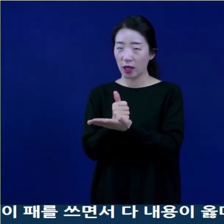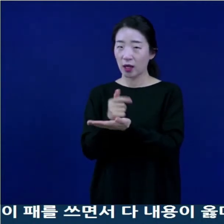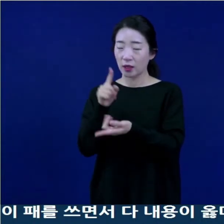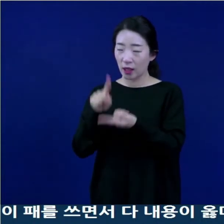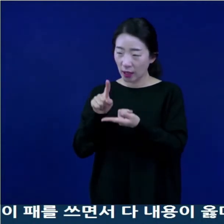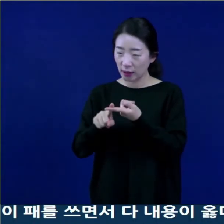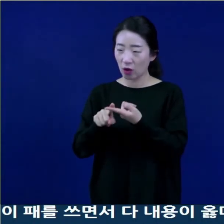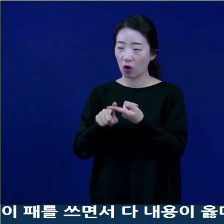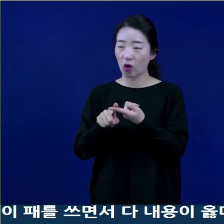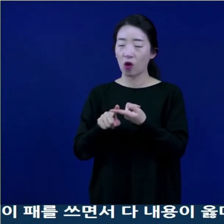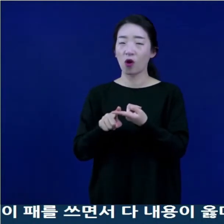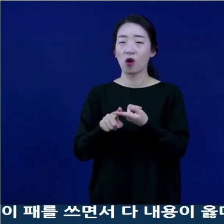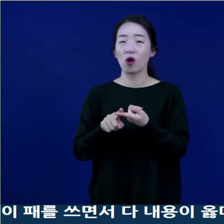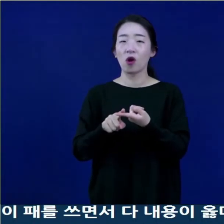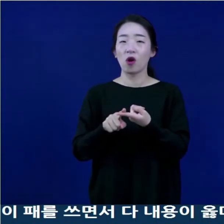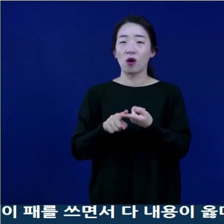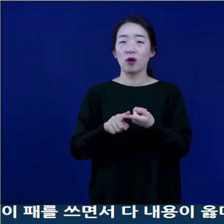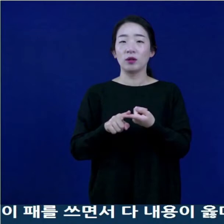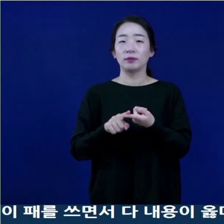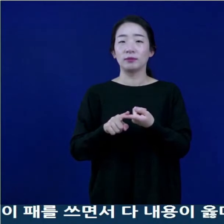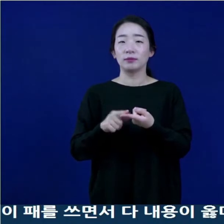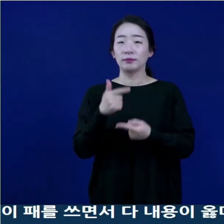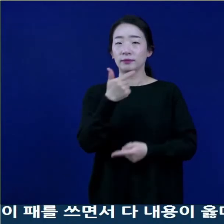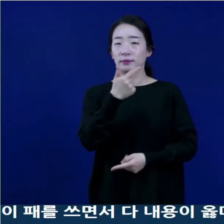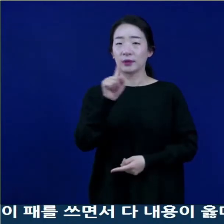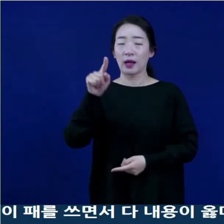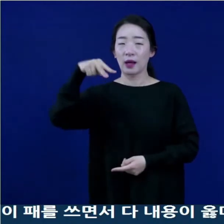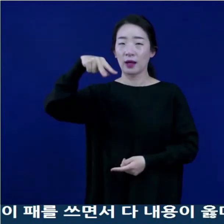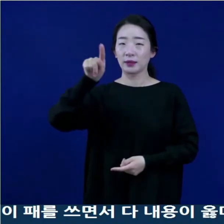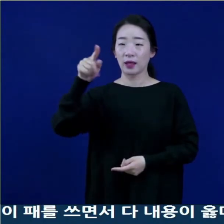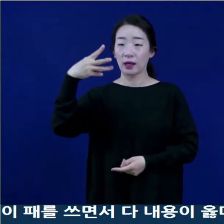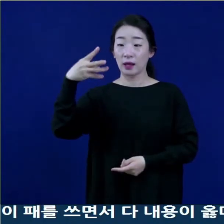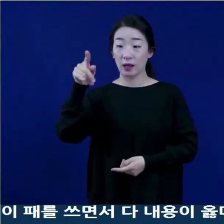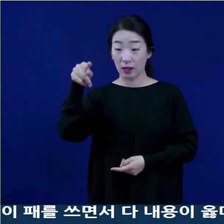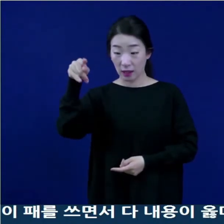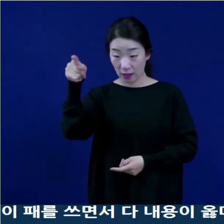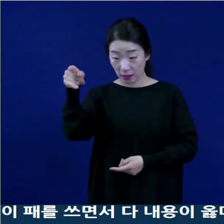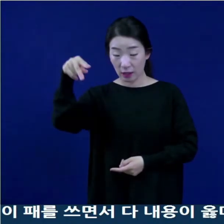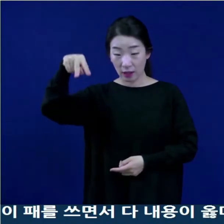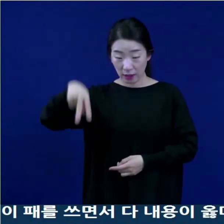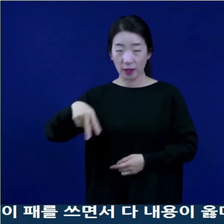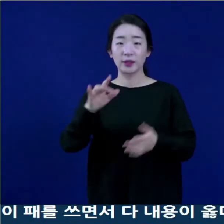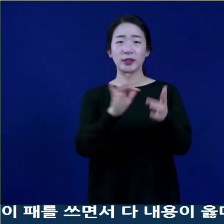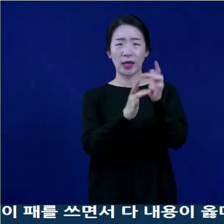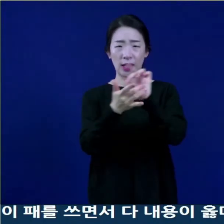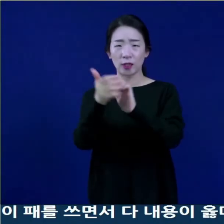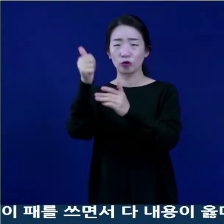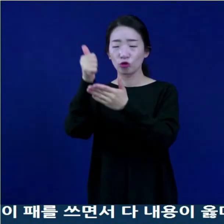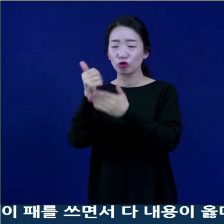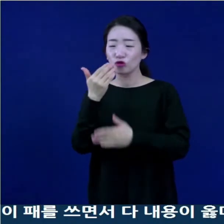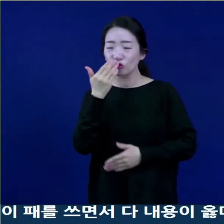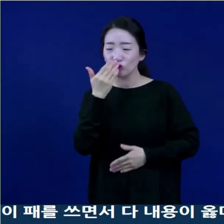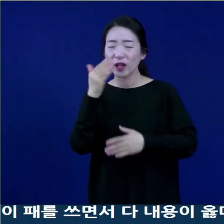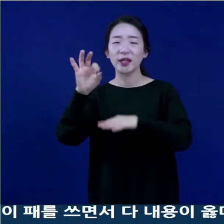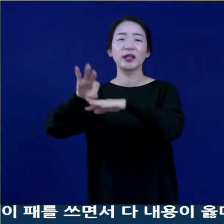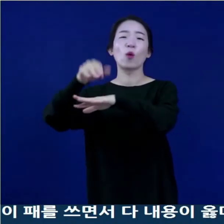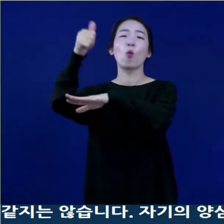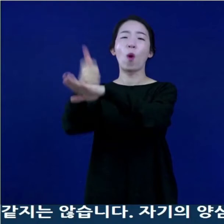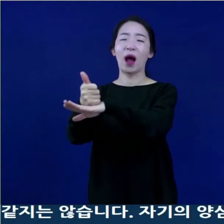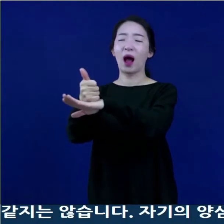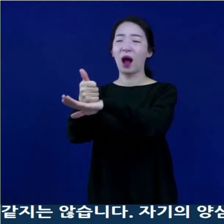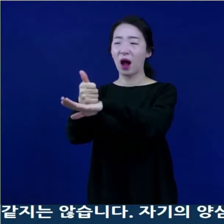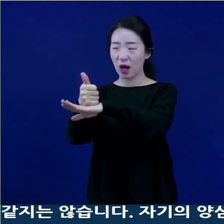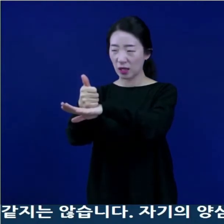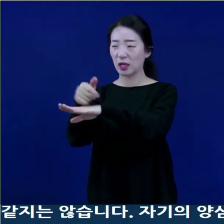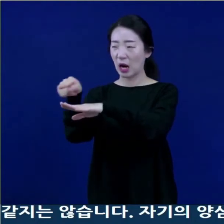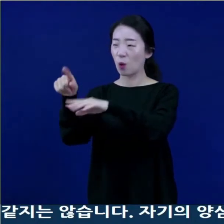예수 유대인의 왕, 이런 죄의 몫으로 걸어서 예수님의 십자가 위에다가